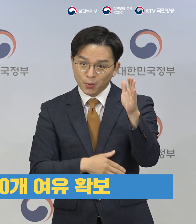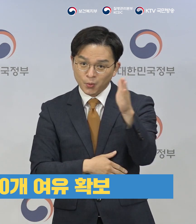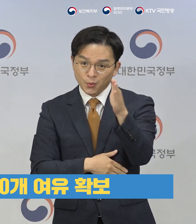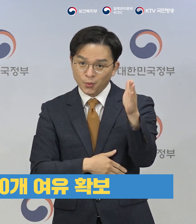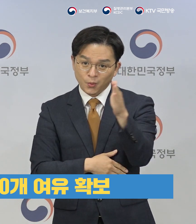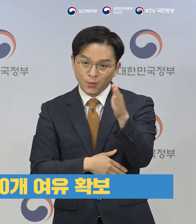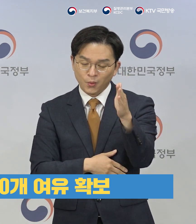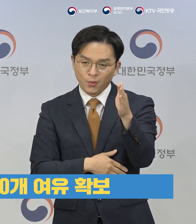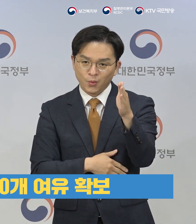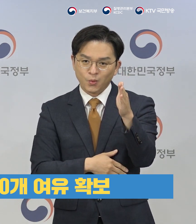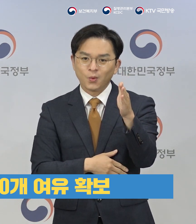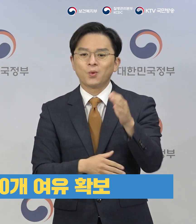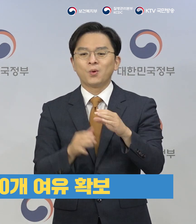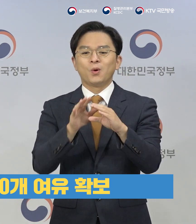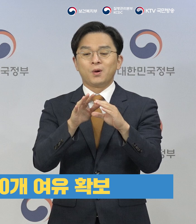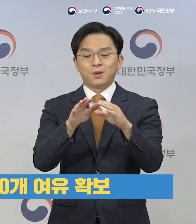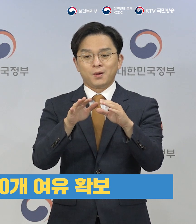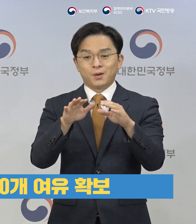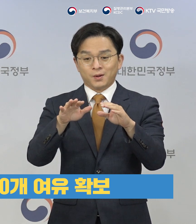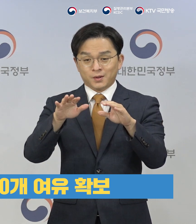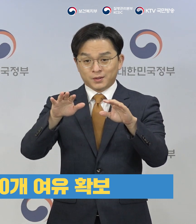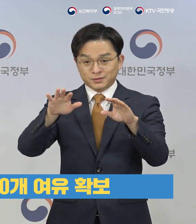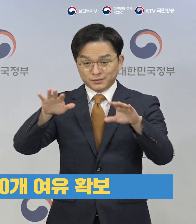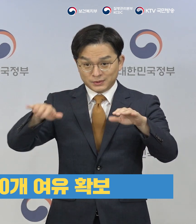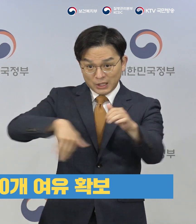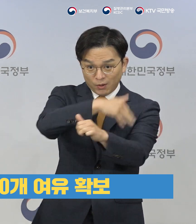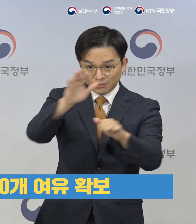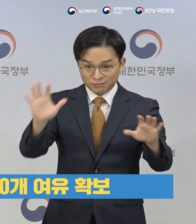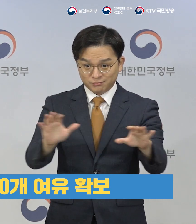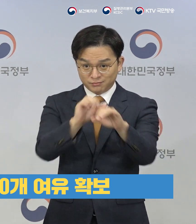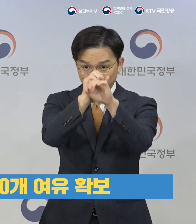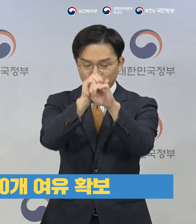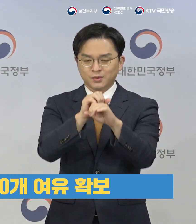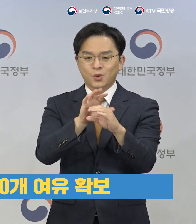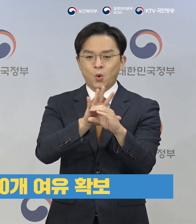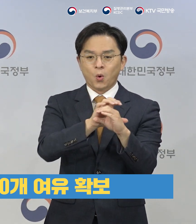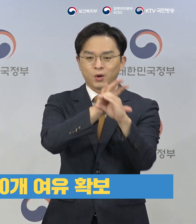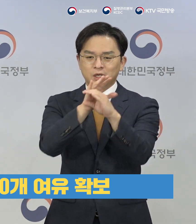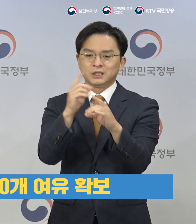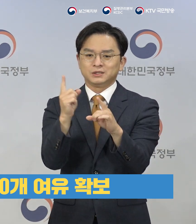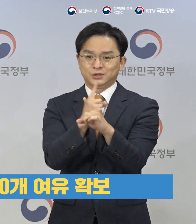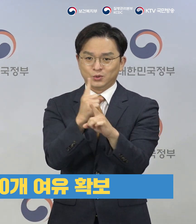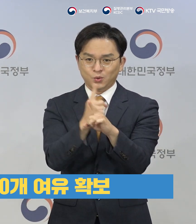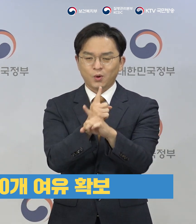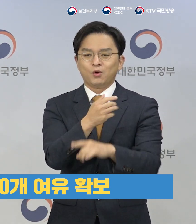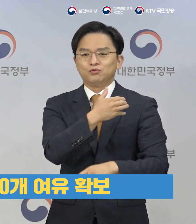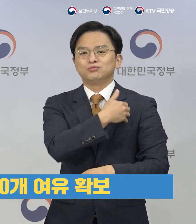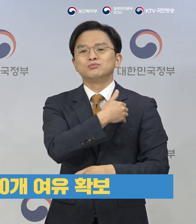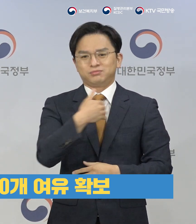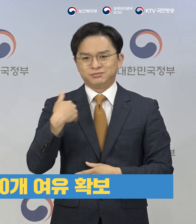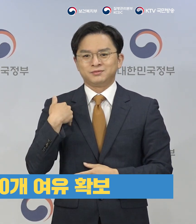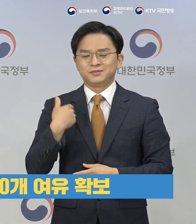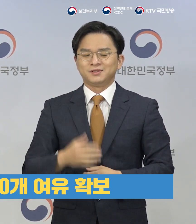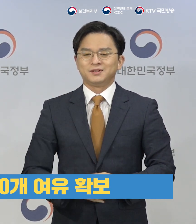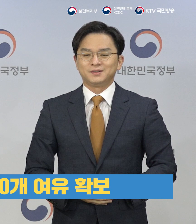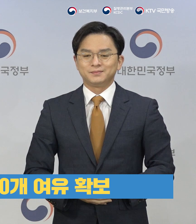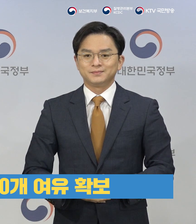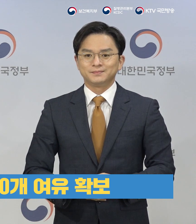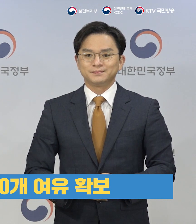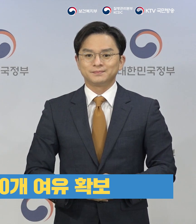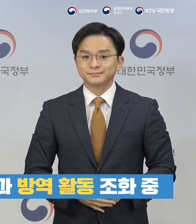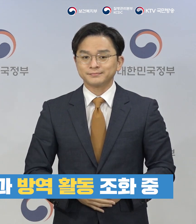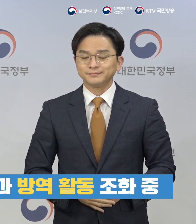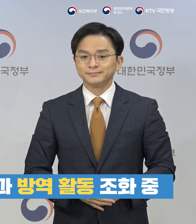계속 10명대 초반으로 유지하고 있어서 코로나19 감염 환자들에게 최선의 치료를 제공하고